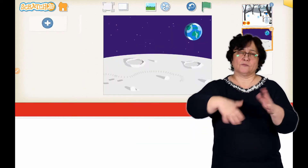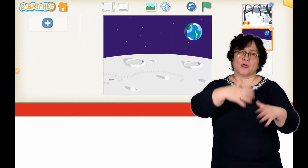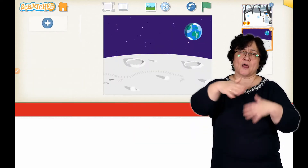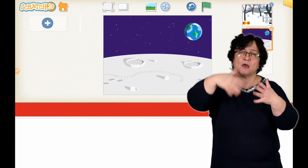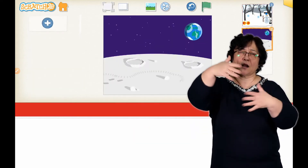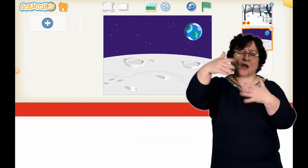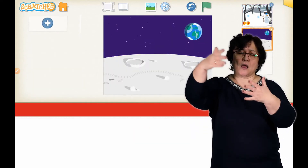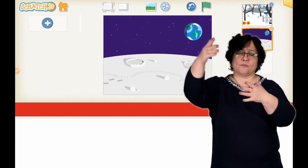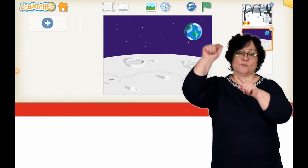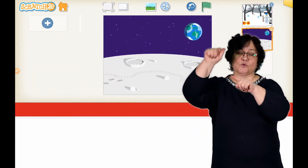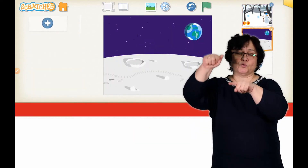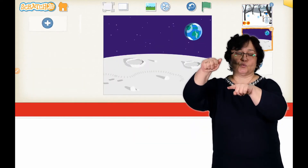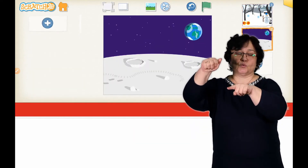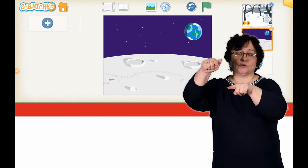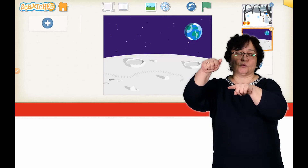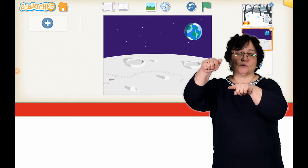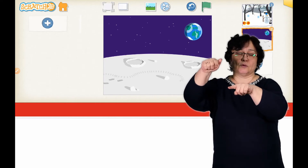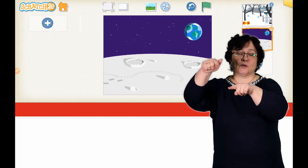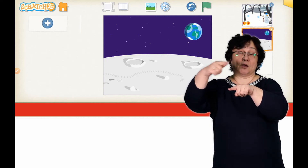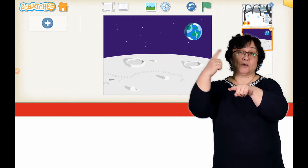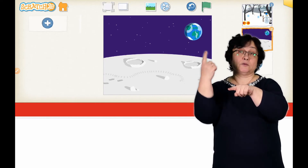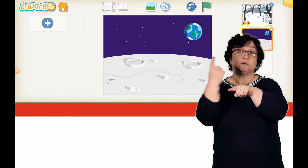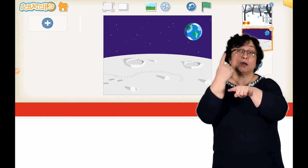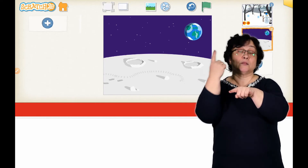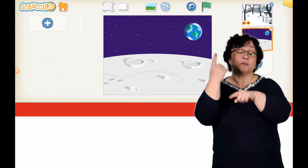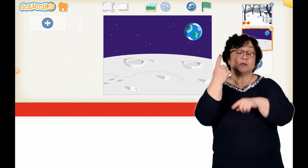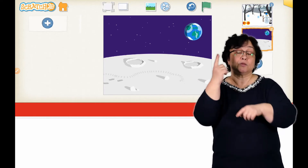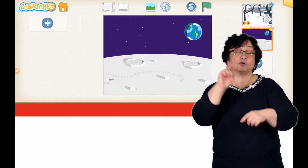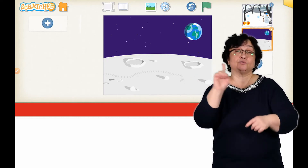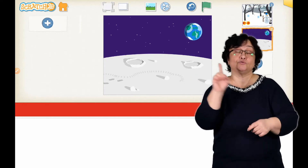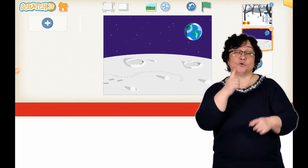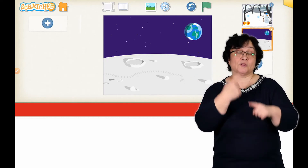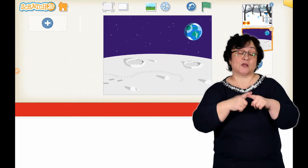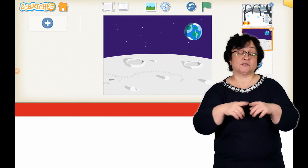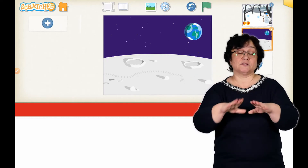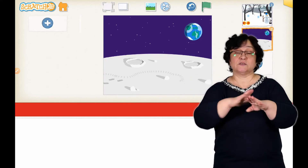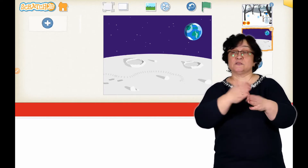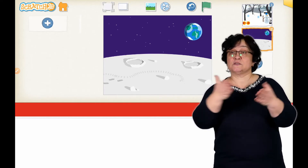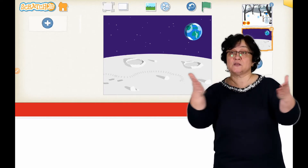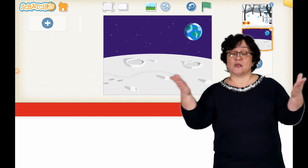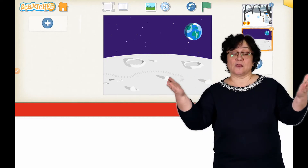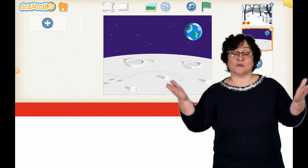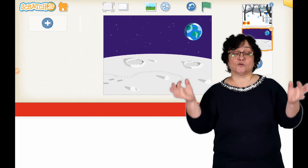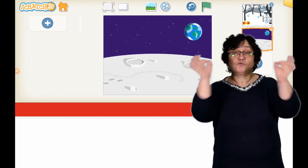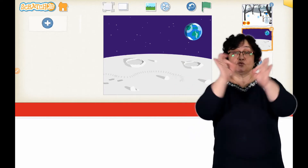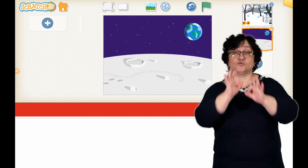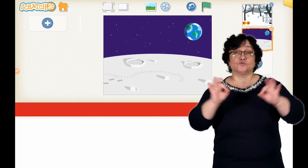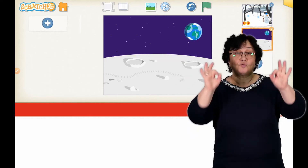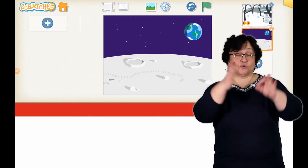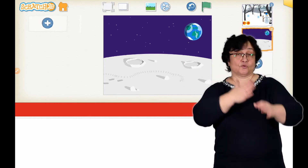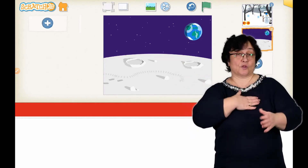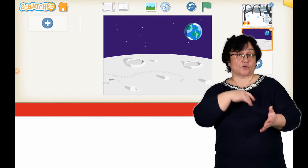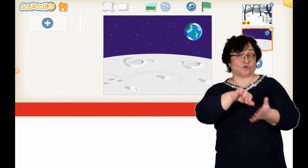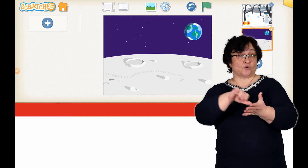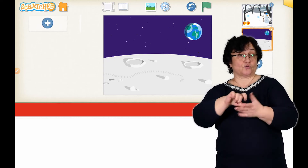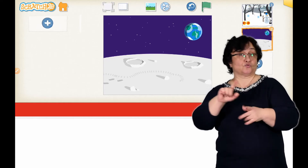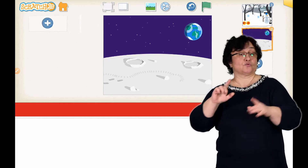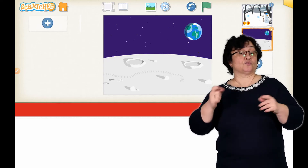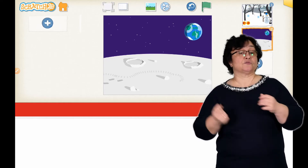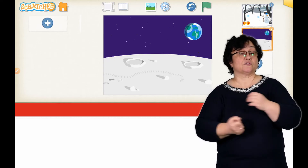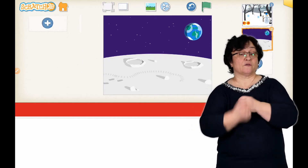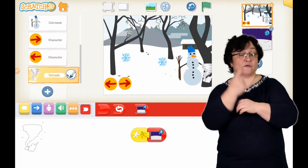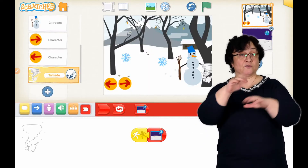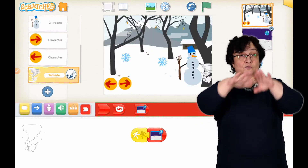натискаємо. Та-дам! І ми тут. Єдине, що на цій сцені нема жодного з наших